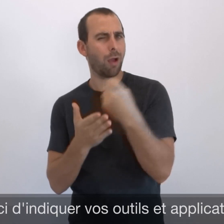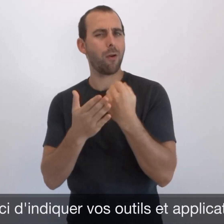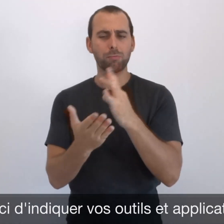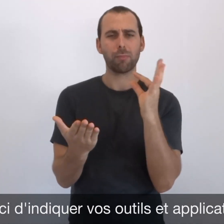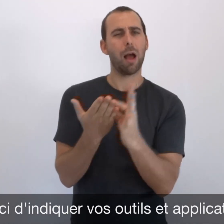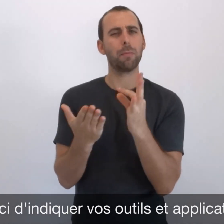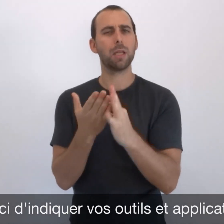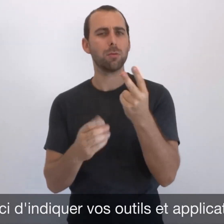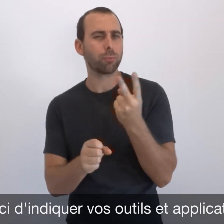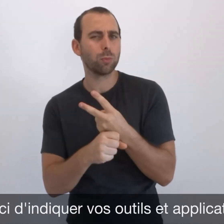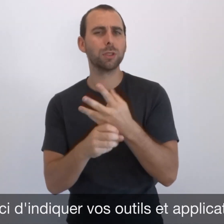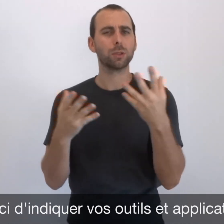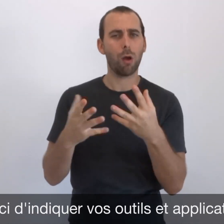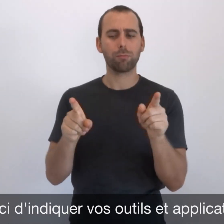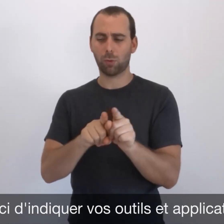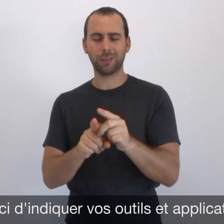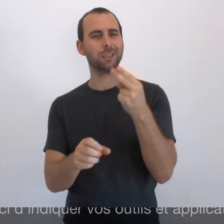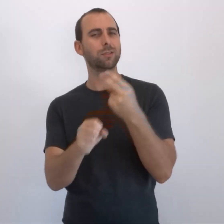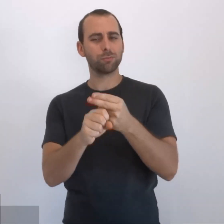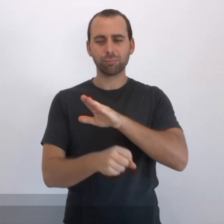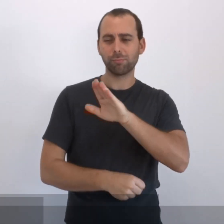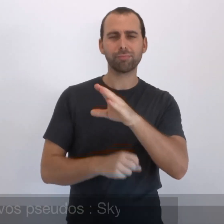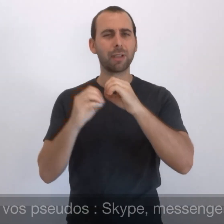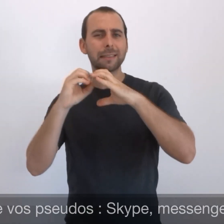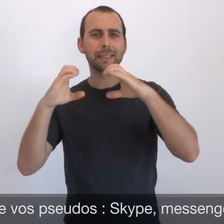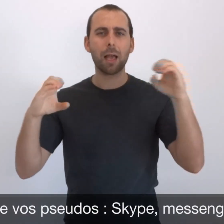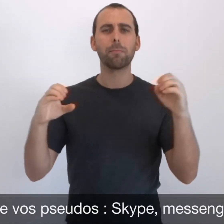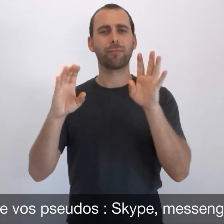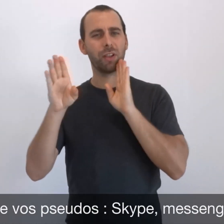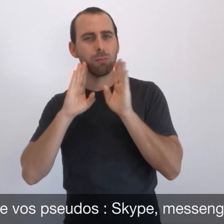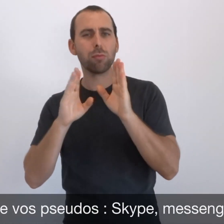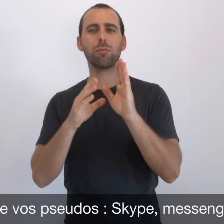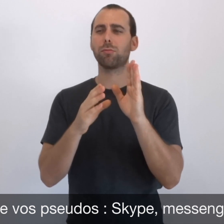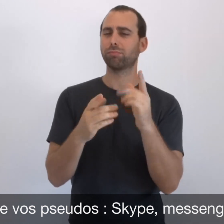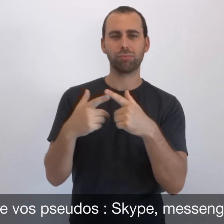Merci d'indiquer vos outils et applications ainsi que vos pseudos Skype, Messenger, etc.